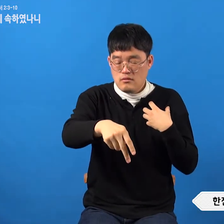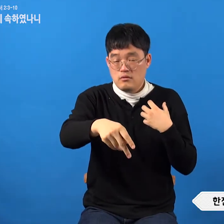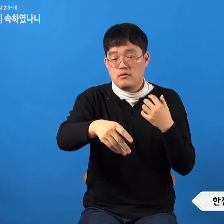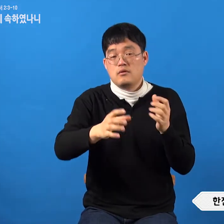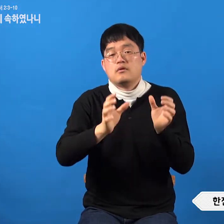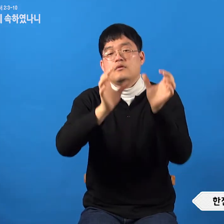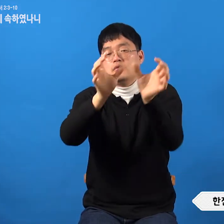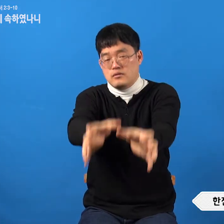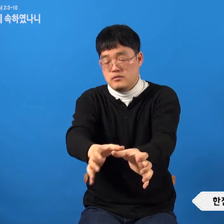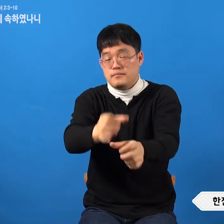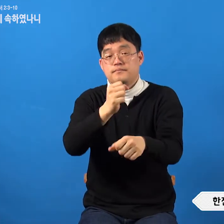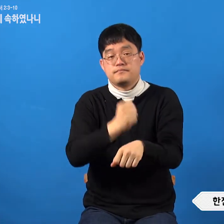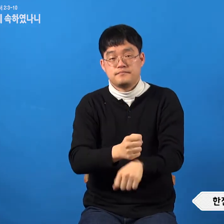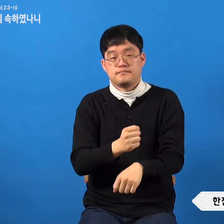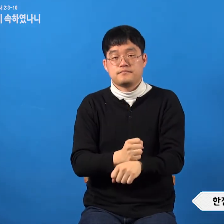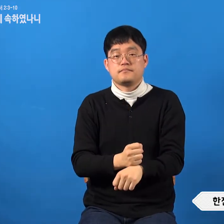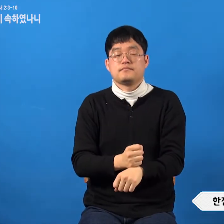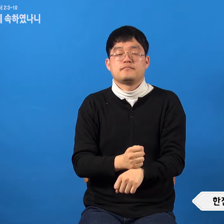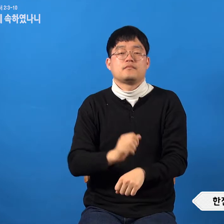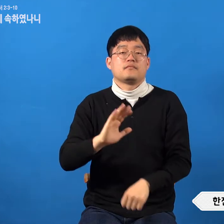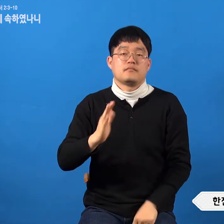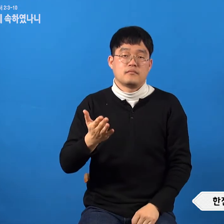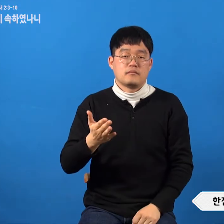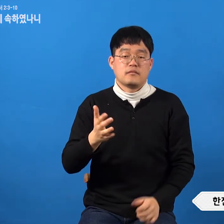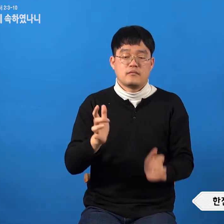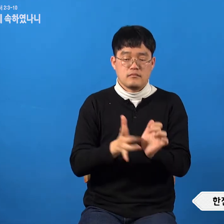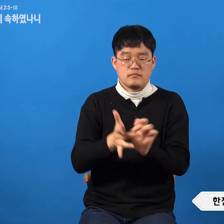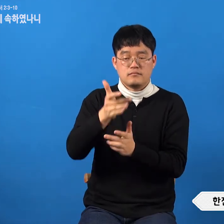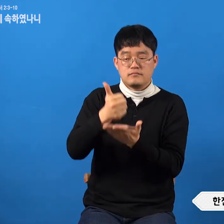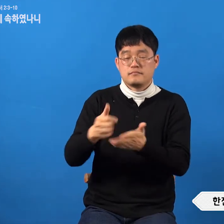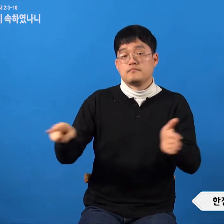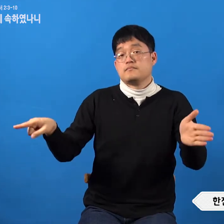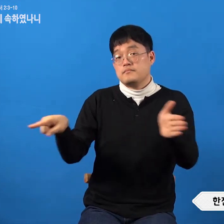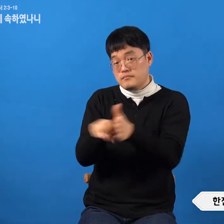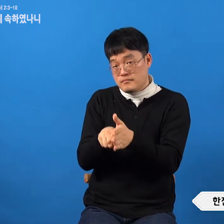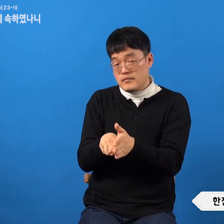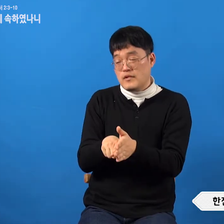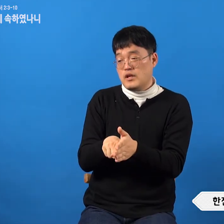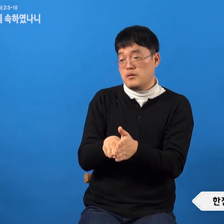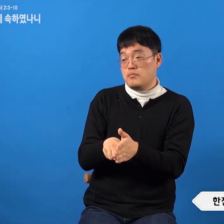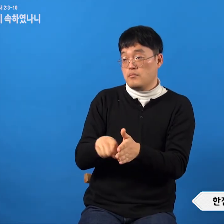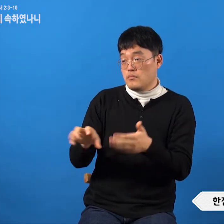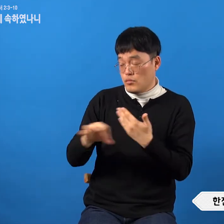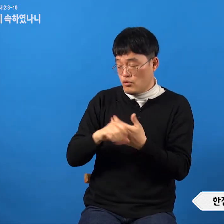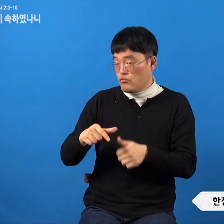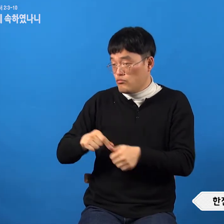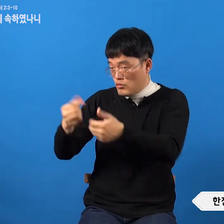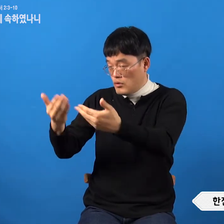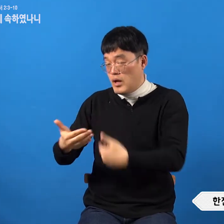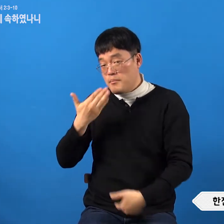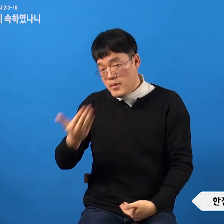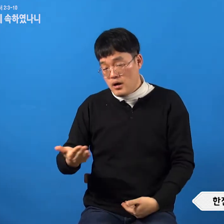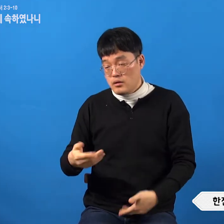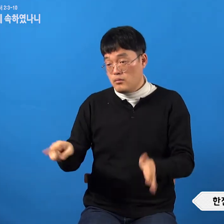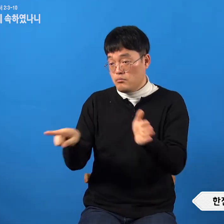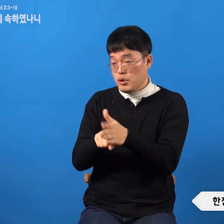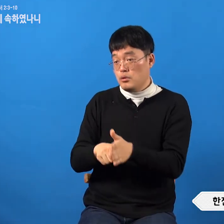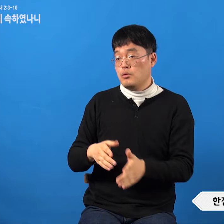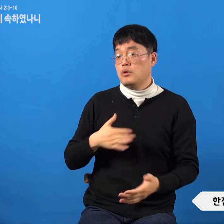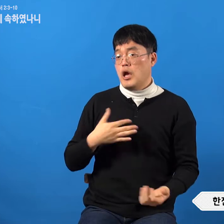하면 예수를 믿기만 하면 구원을 받을 수 있는데 그 믿는 것마저도 내 힘으로 믿을 수 있는 것이